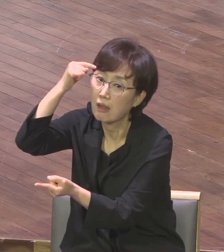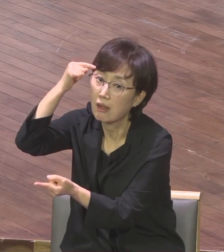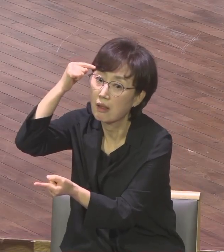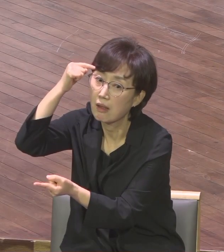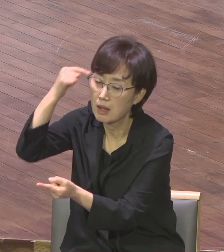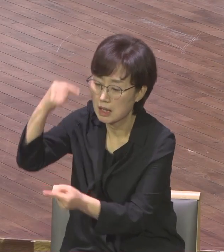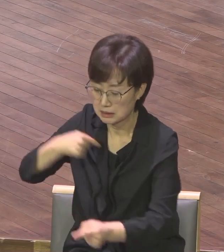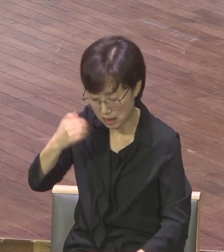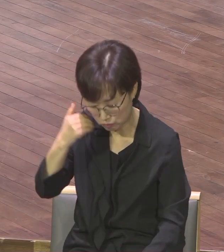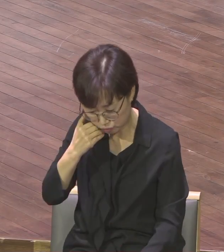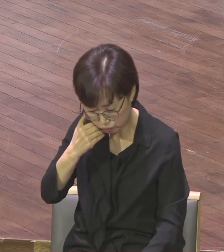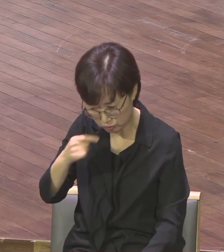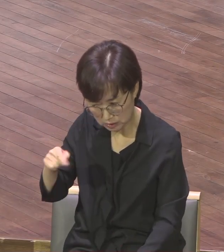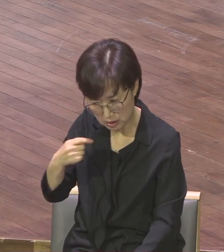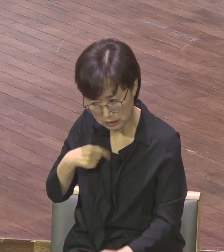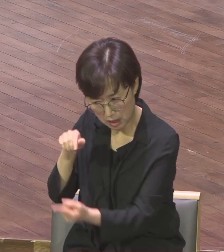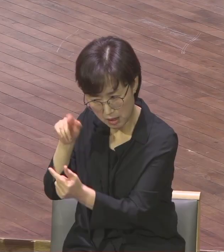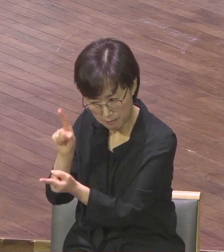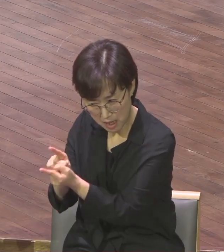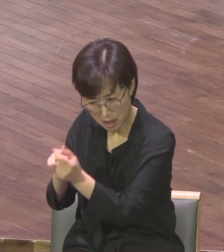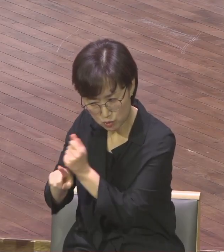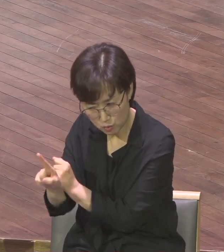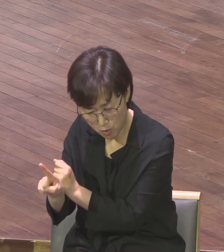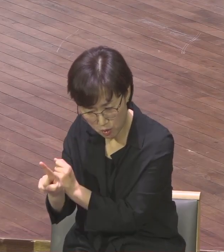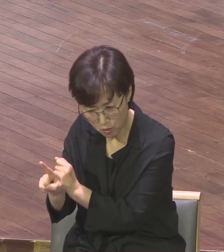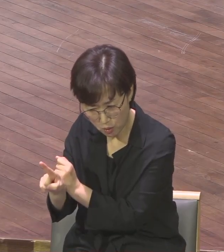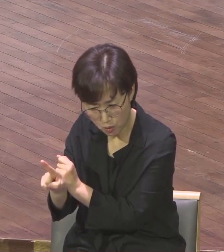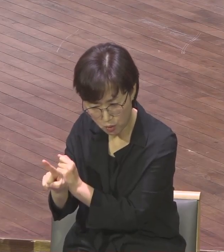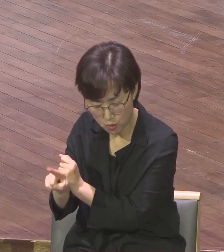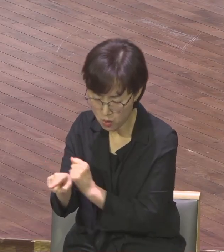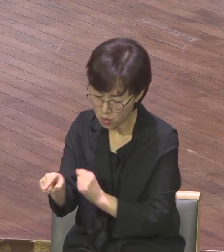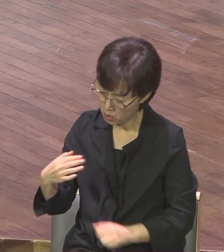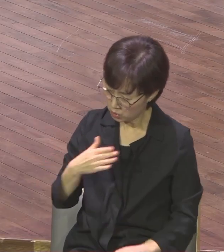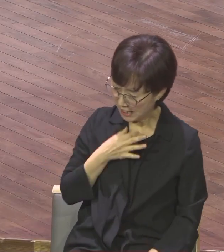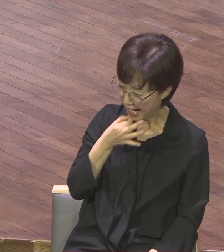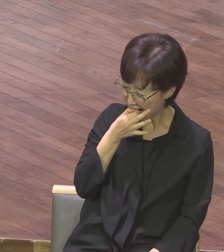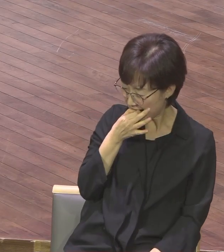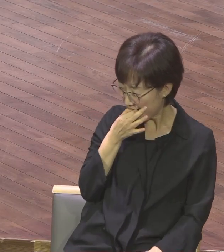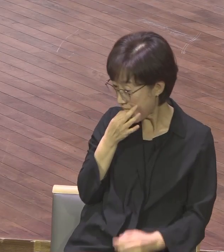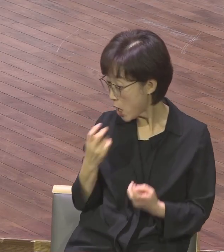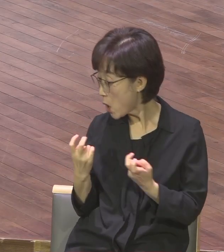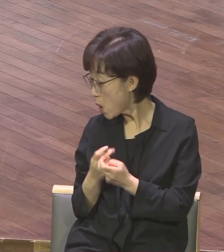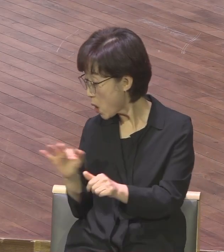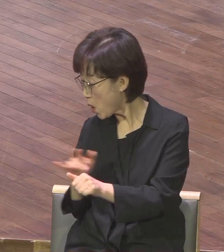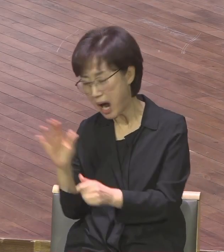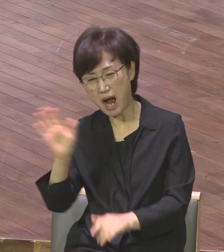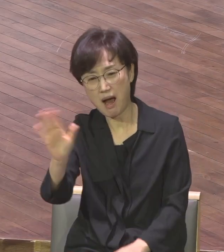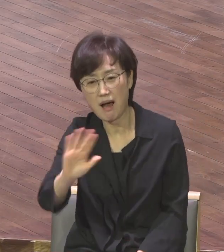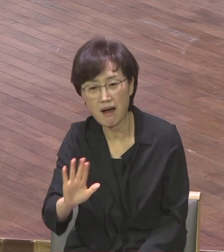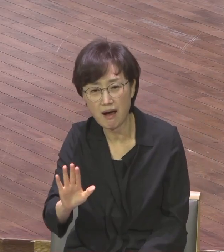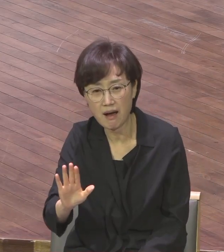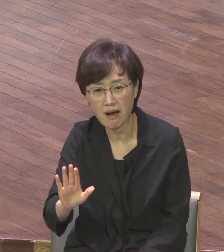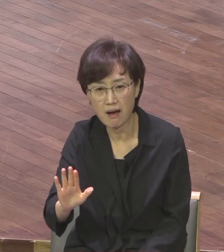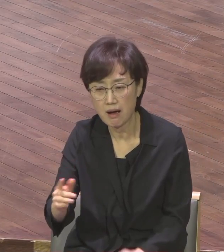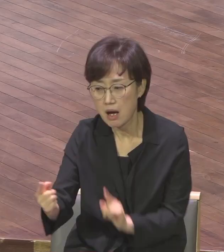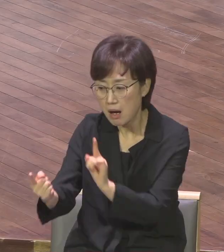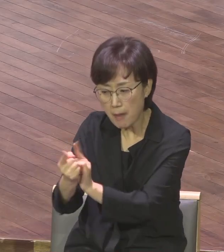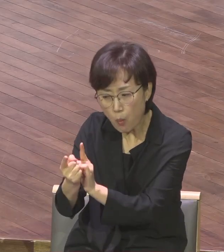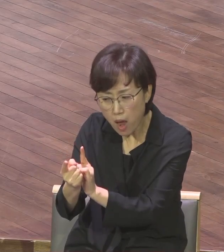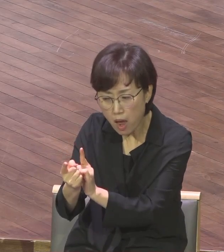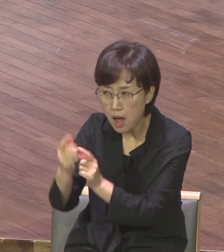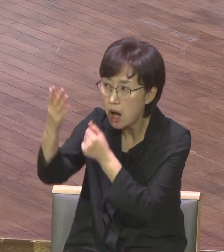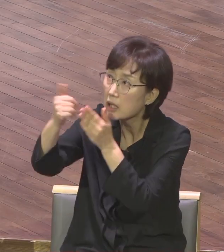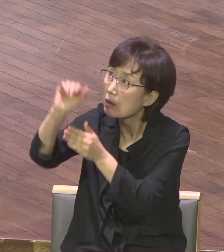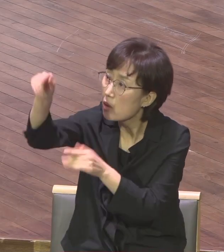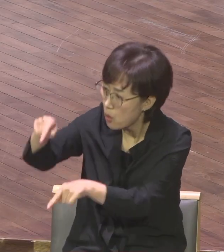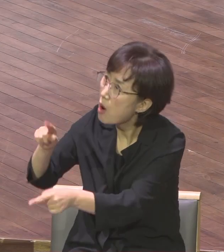확인해야 됩니다. 내가 왜 이 사람을 오늘 만났지? 내 개인의 유익을 위한 것이 아니라 하나님이 왜 이 사람을 만나게 했을까?